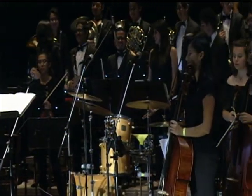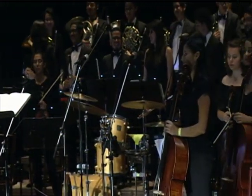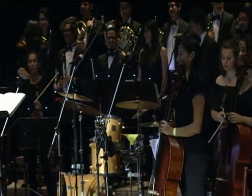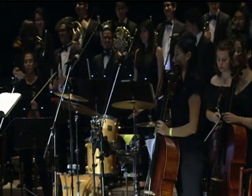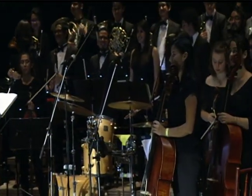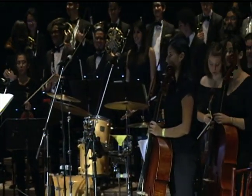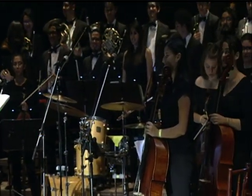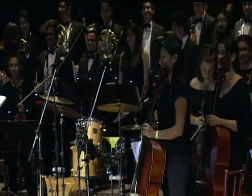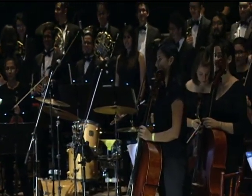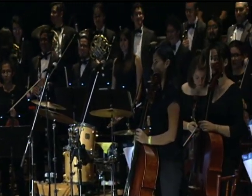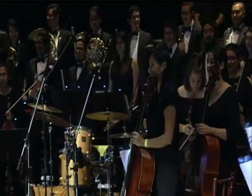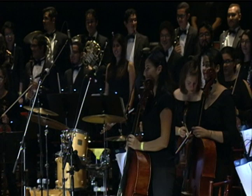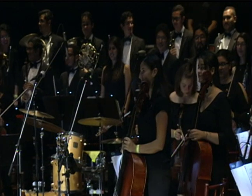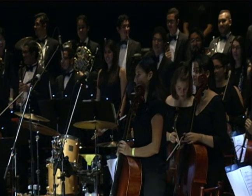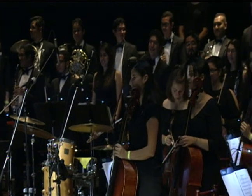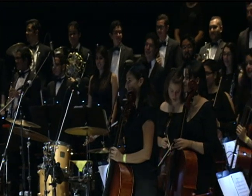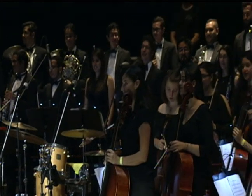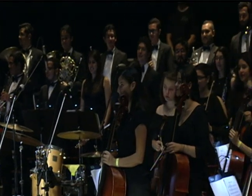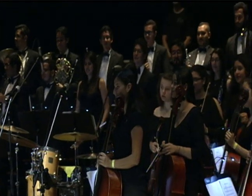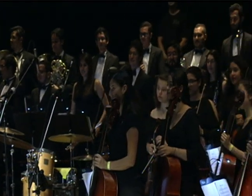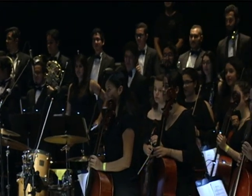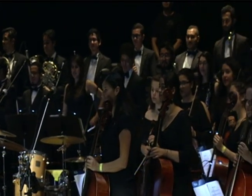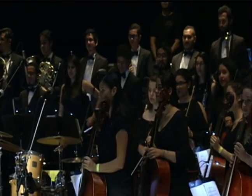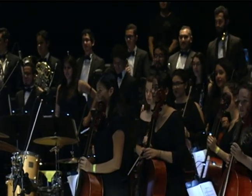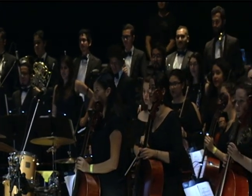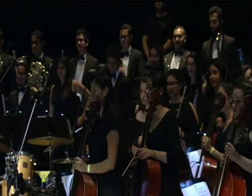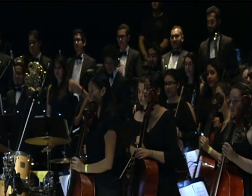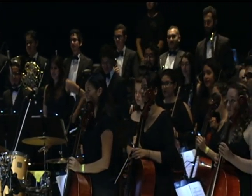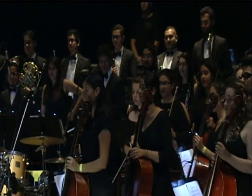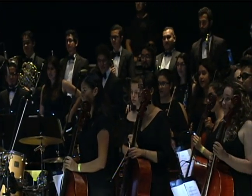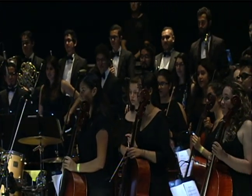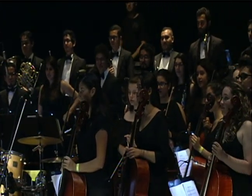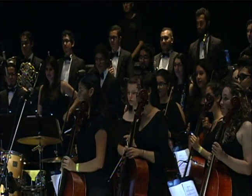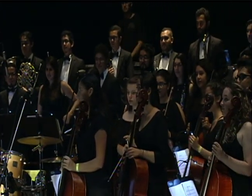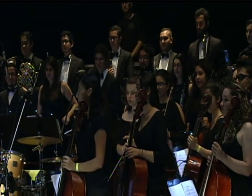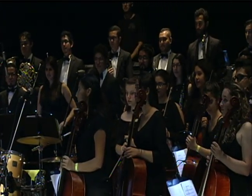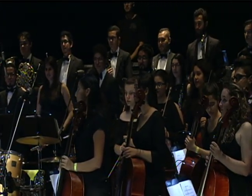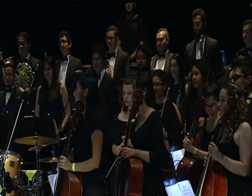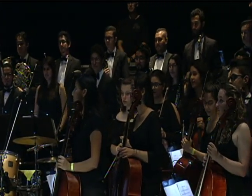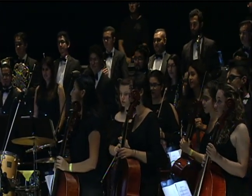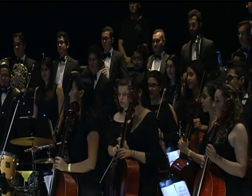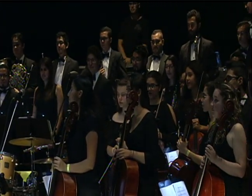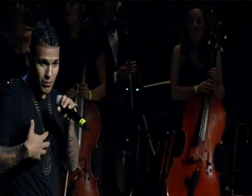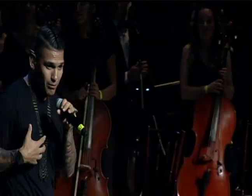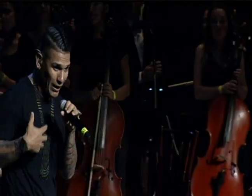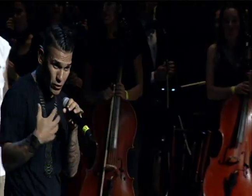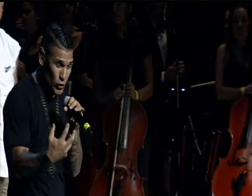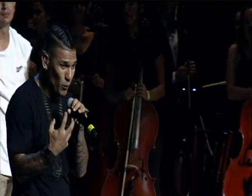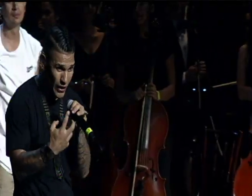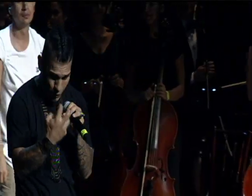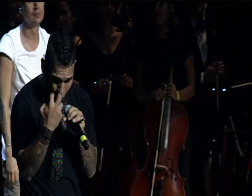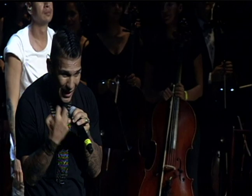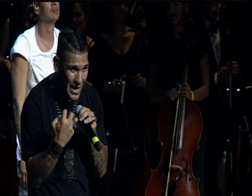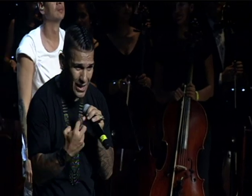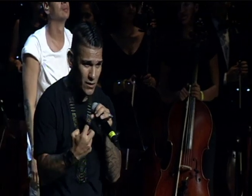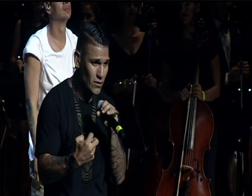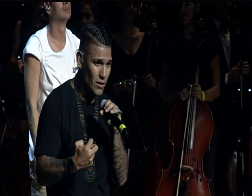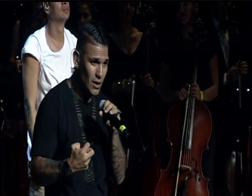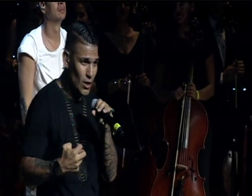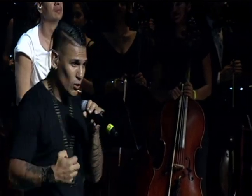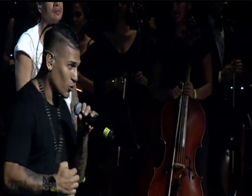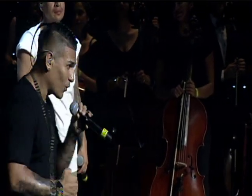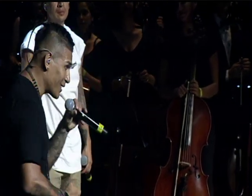Como dijo Silvia ahorita, eso es un puerto, lleno de energía. Por eso, para nosotros poder lograr